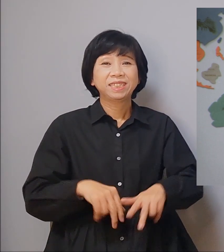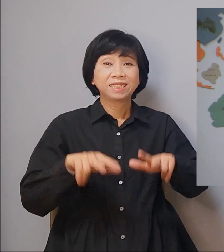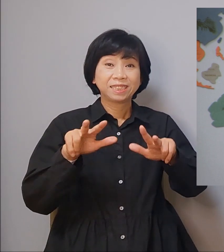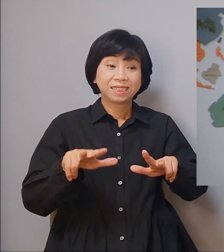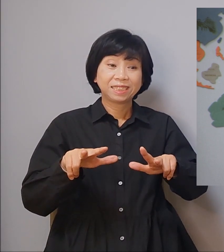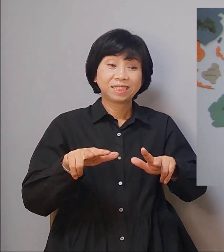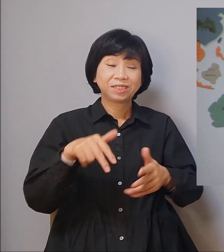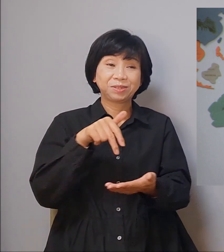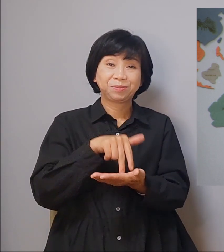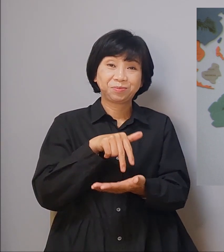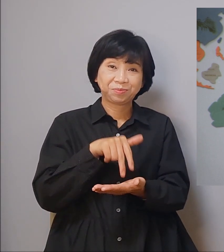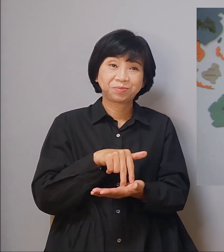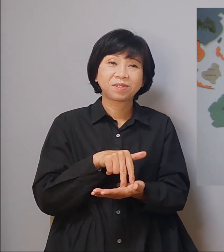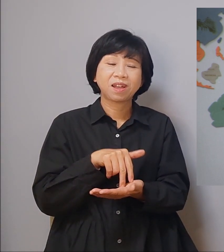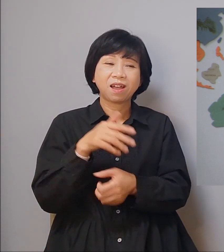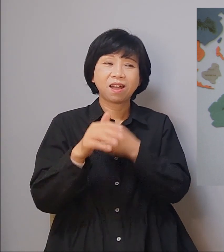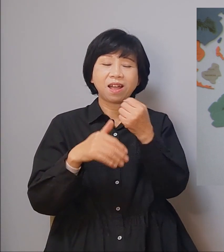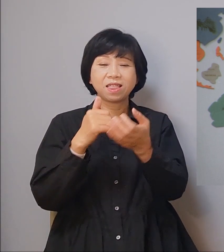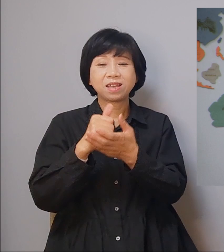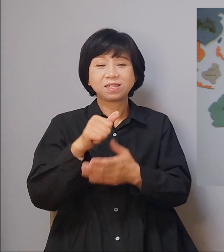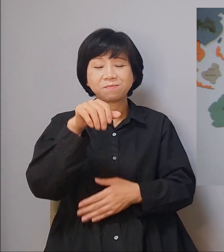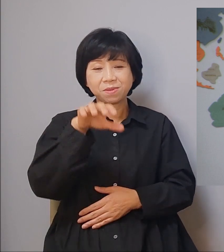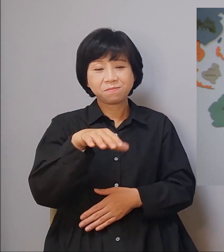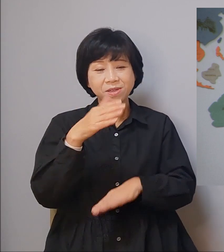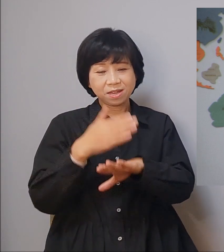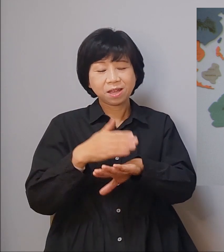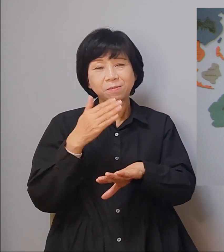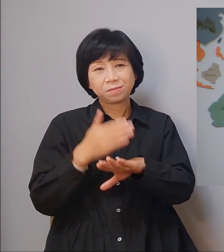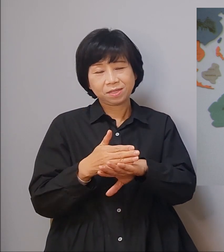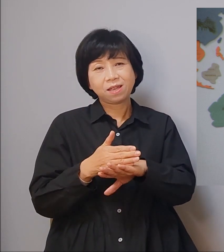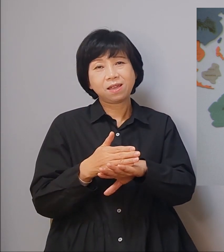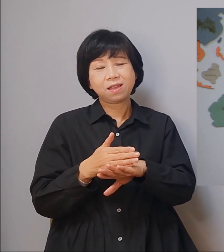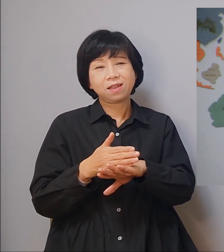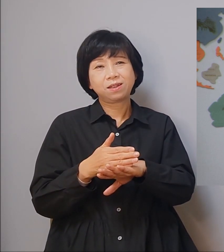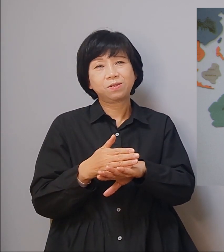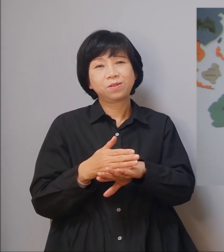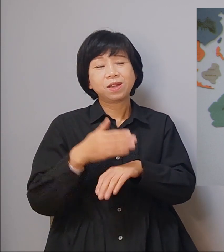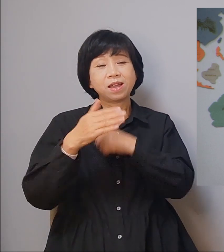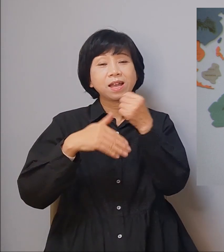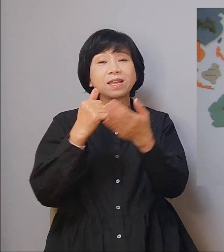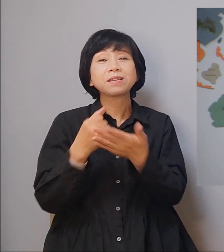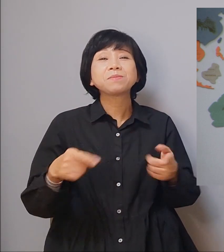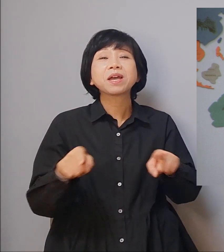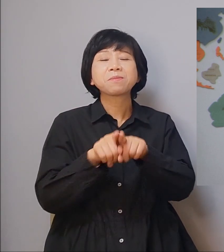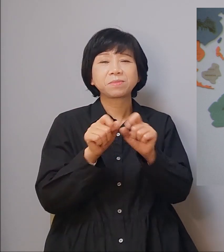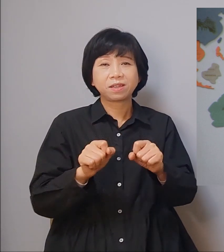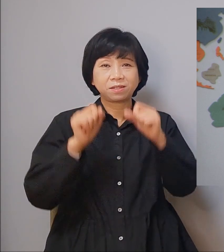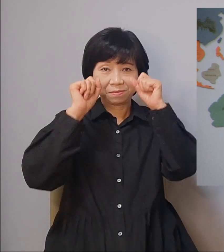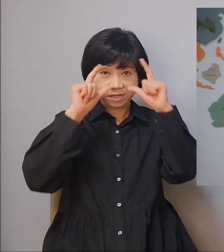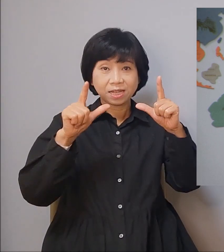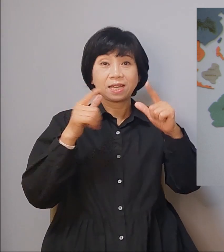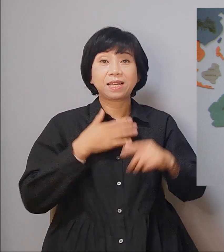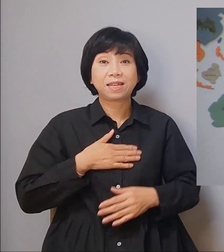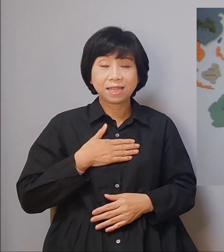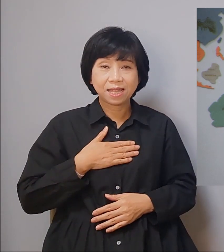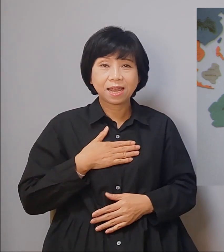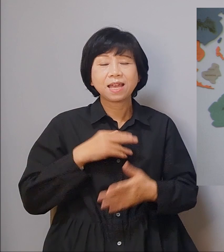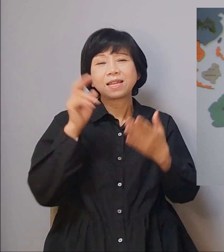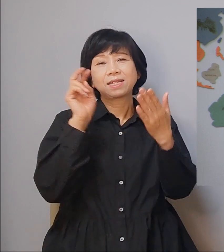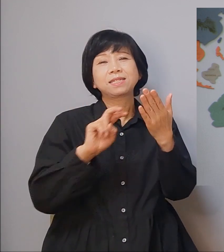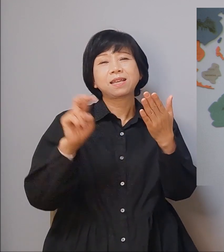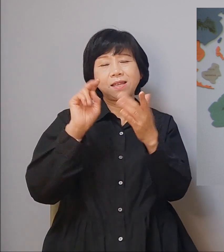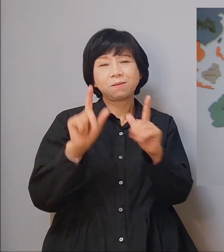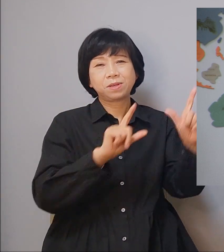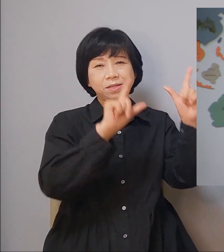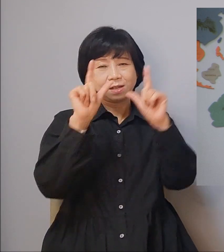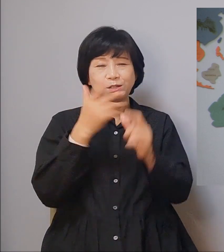상황 가운데서 하나님 앞에 감사하시고 하나님이 함께 하신다는 것을 깨달아서 찬양하며